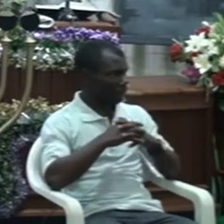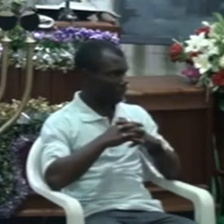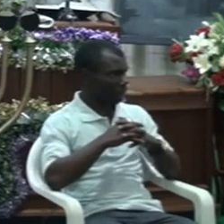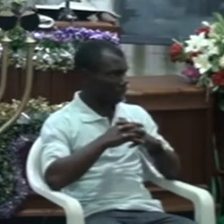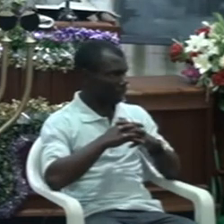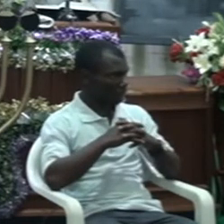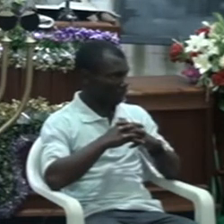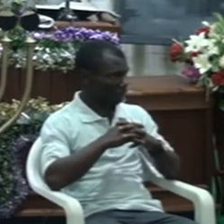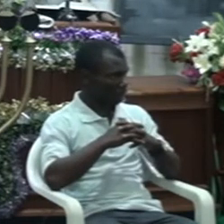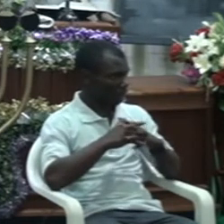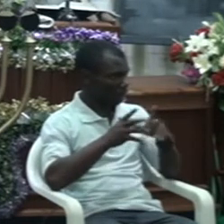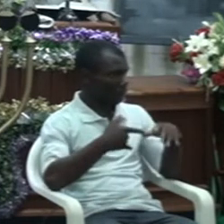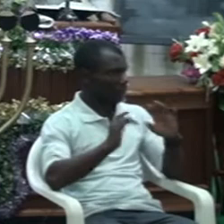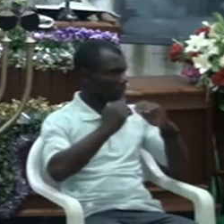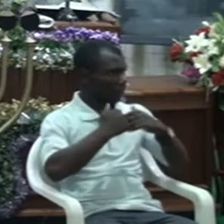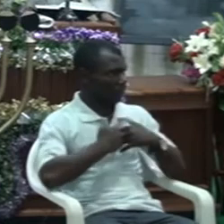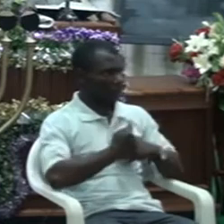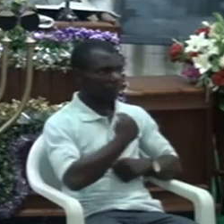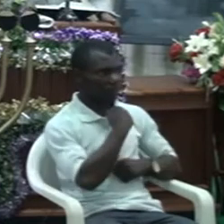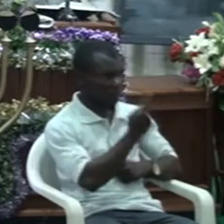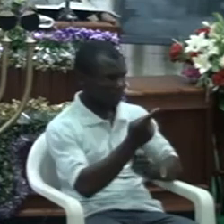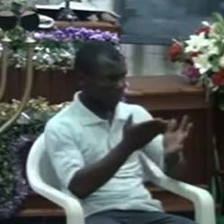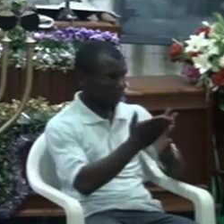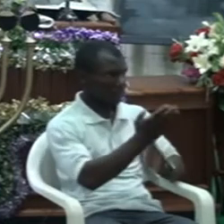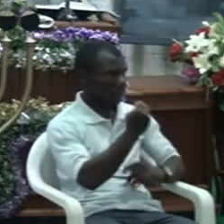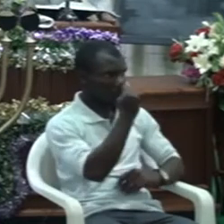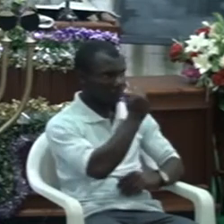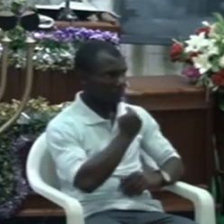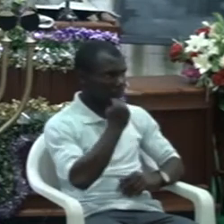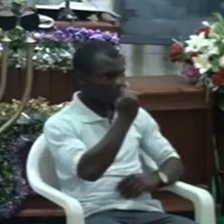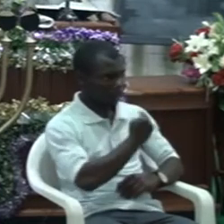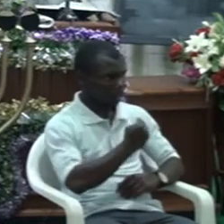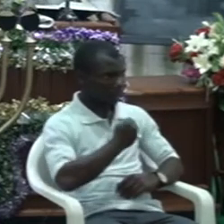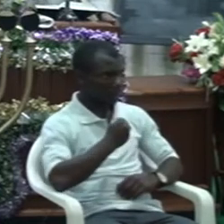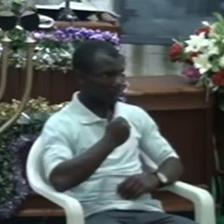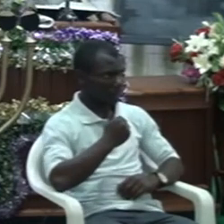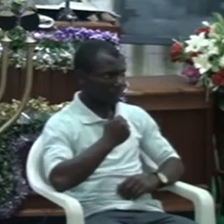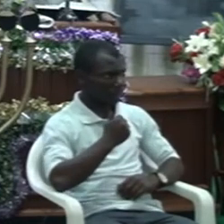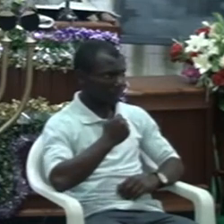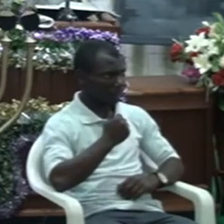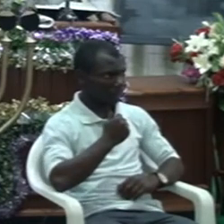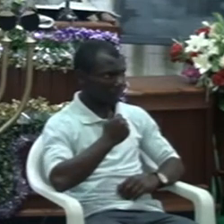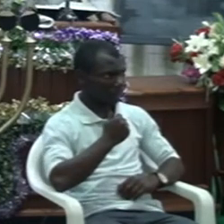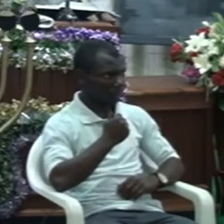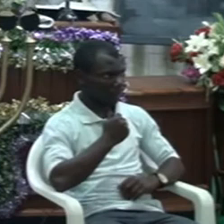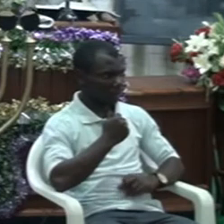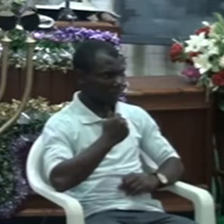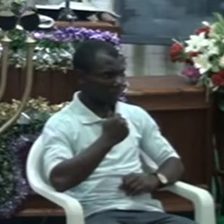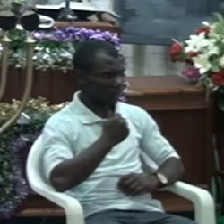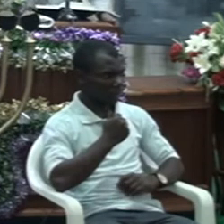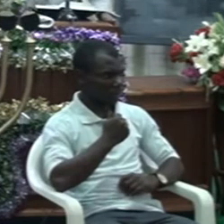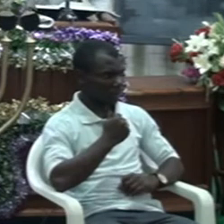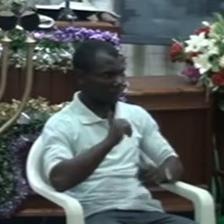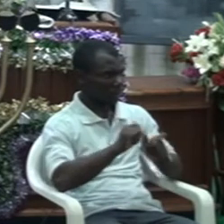ndio akaiprononce kukinywa. Et cette pensée qu'il a exprimée par la bouche ikatukia kuwa ndio